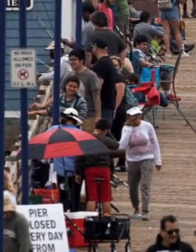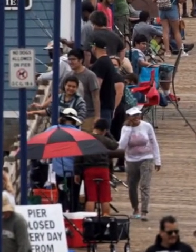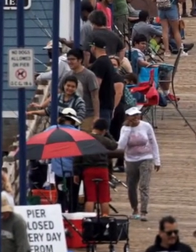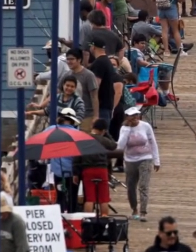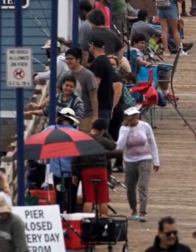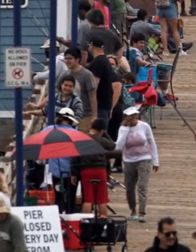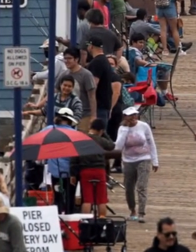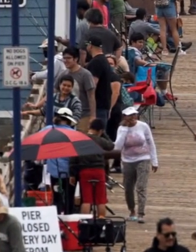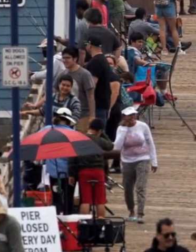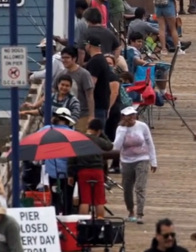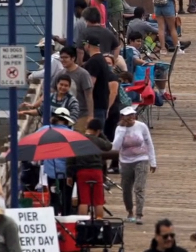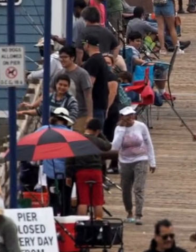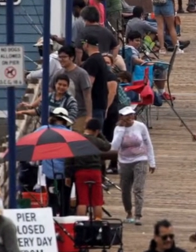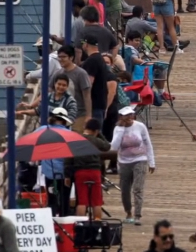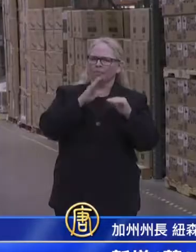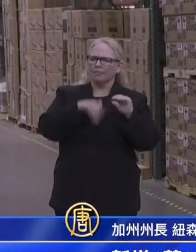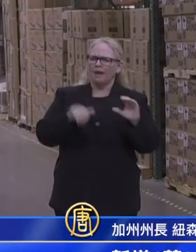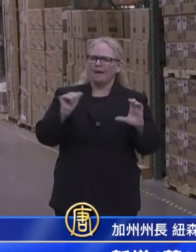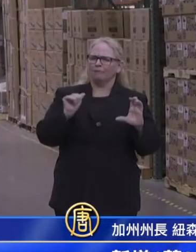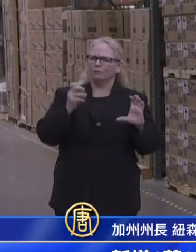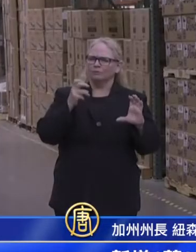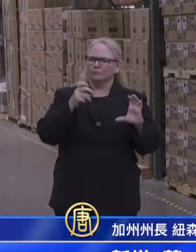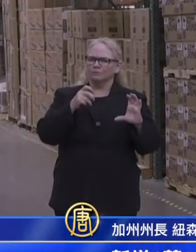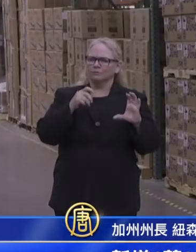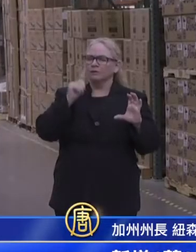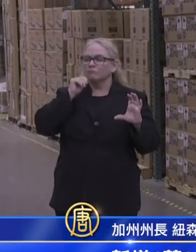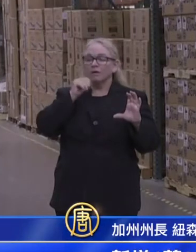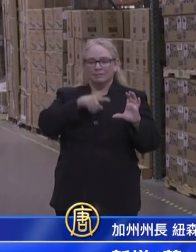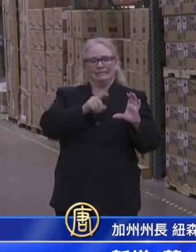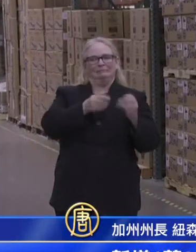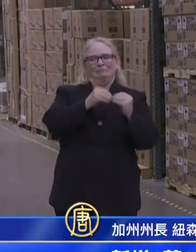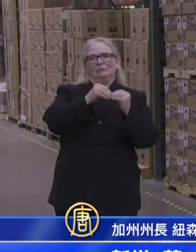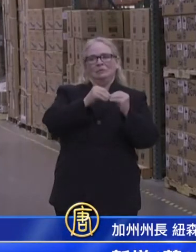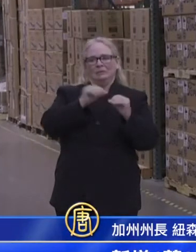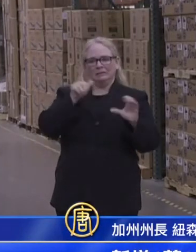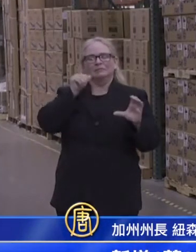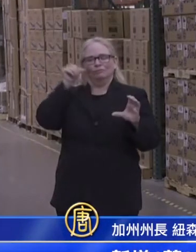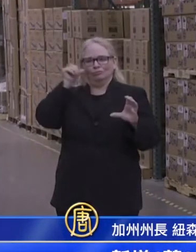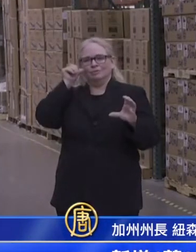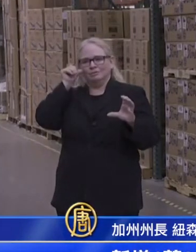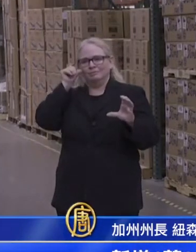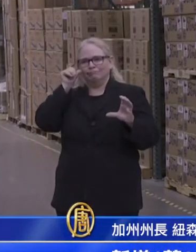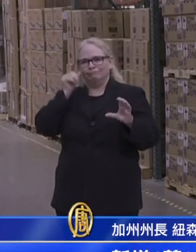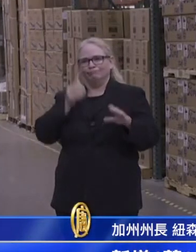过415000人感染。 Yesterday we had